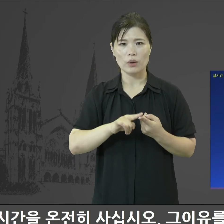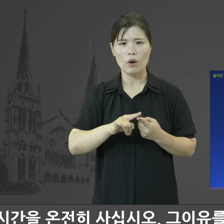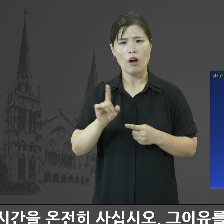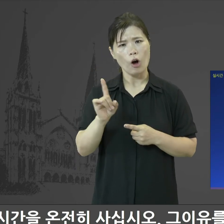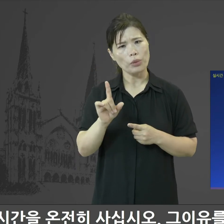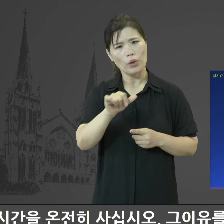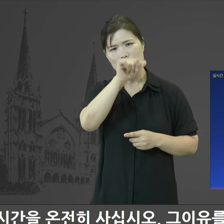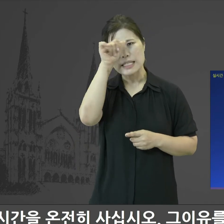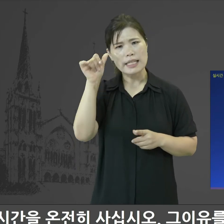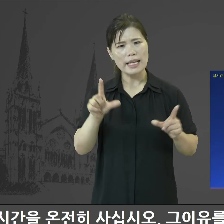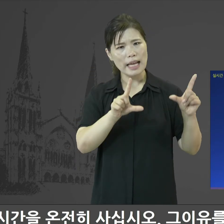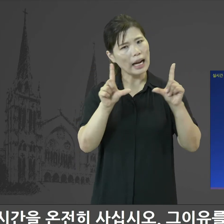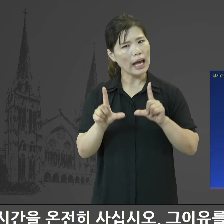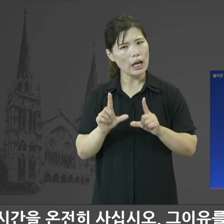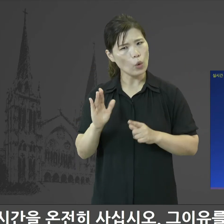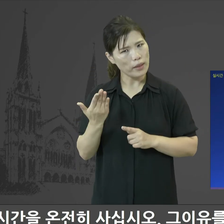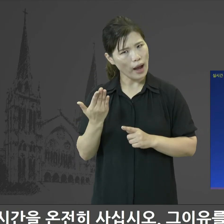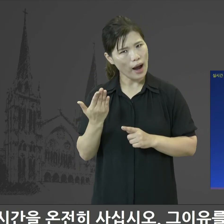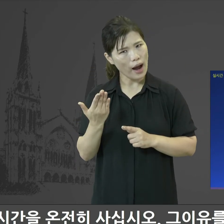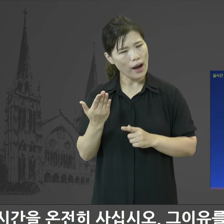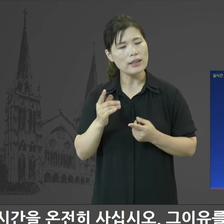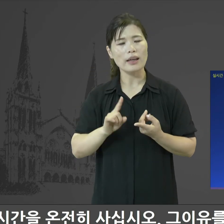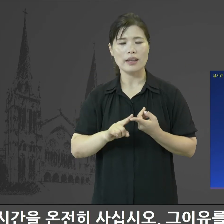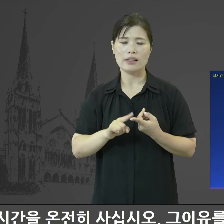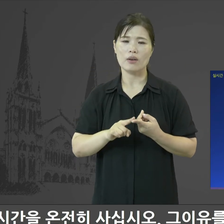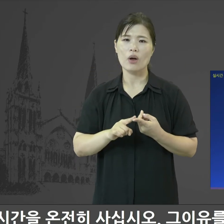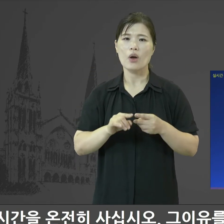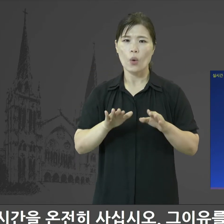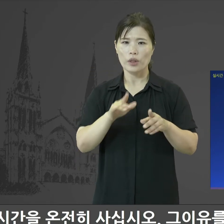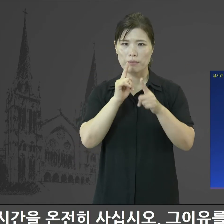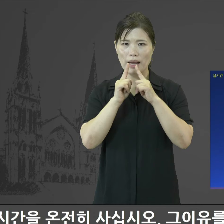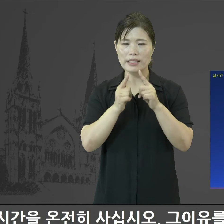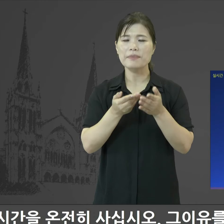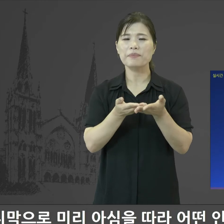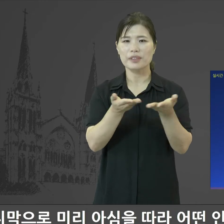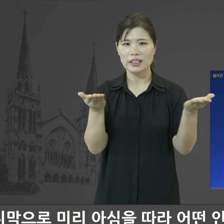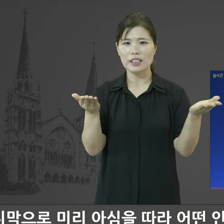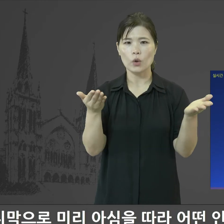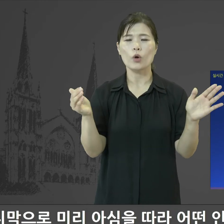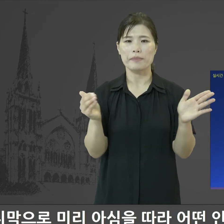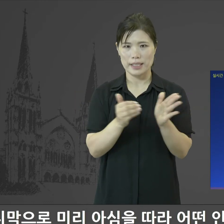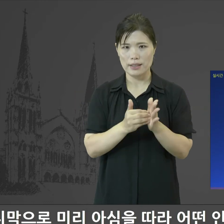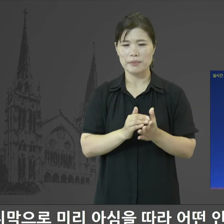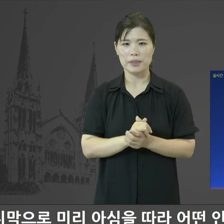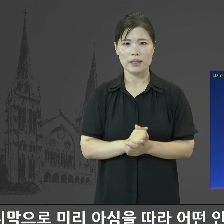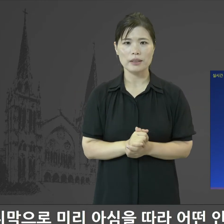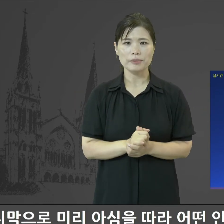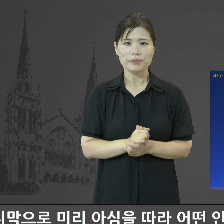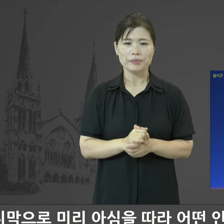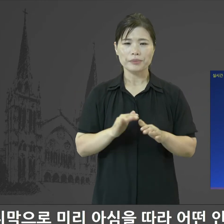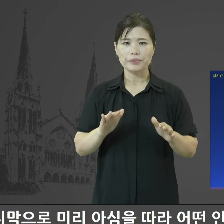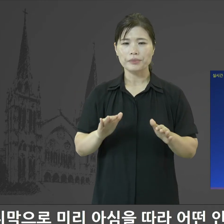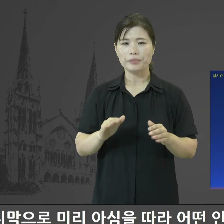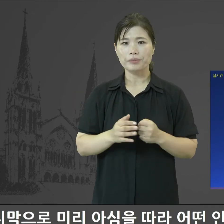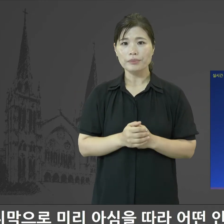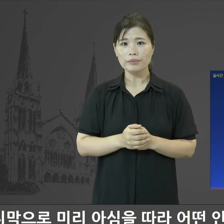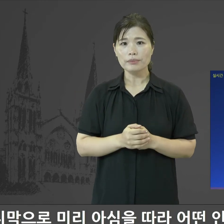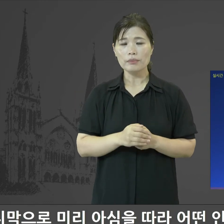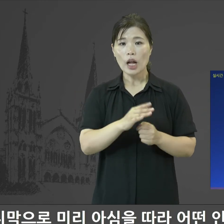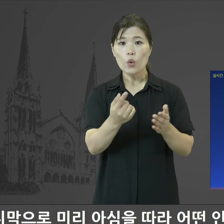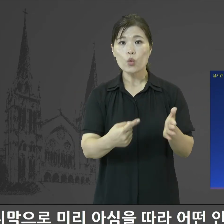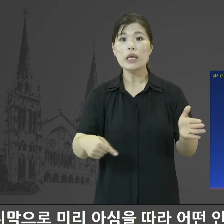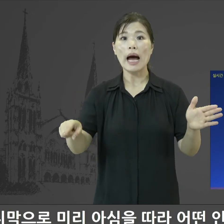하는지 함께 나누고 말씀을 마무리하고자 합니다. 오늘 우리에게 위하여라는